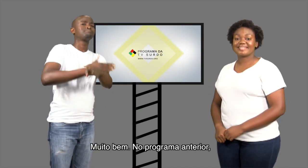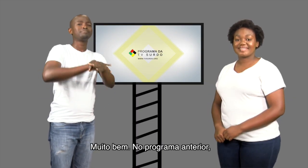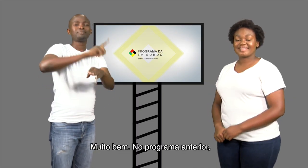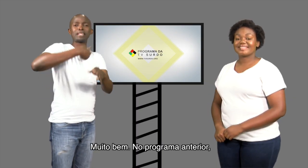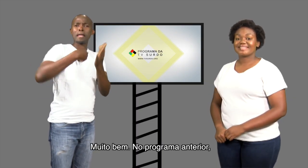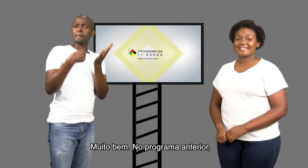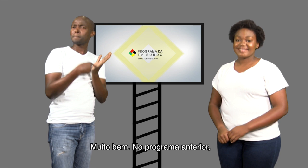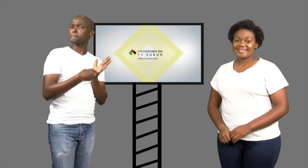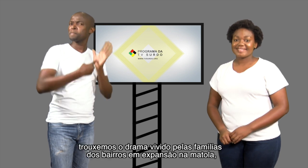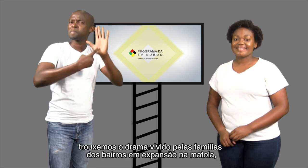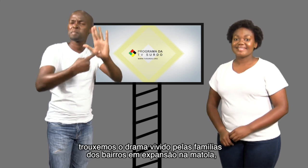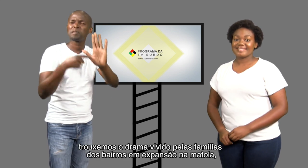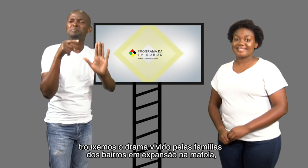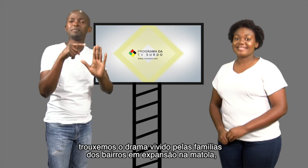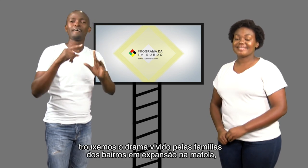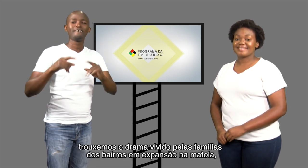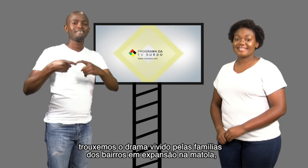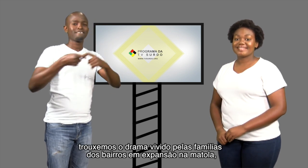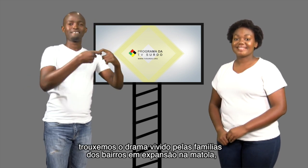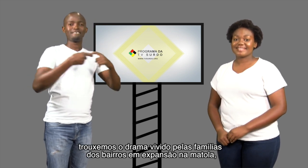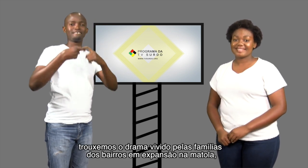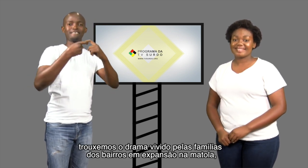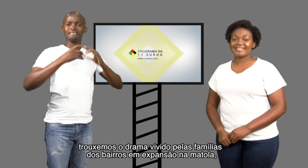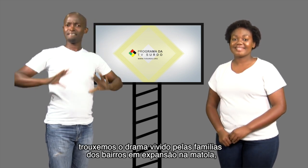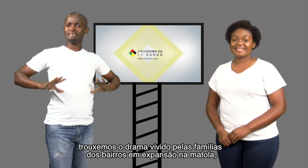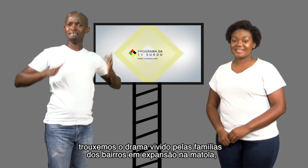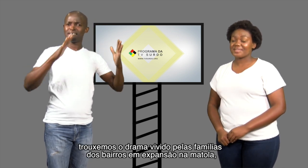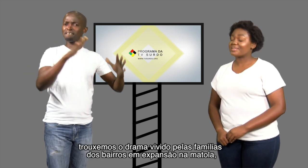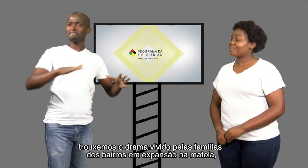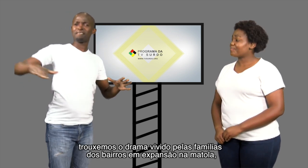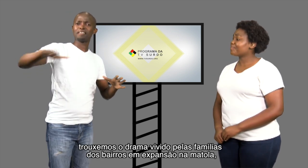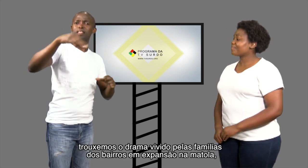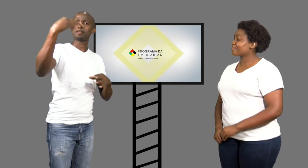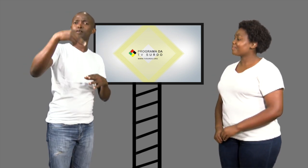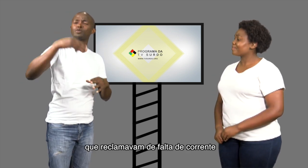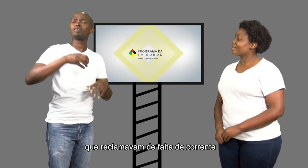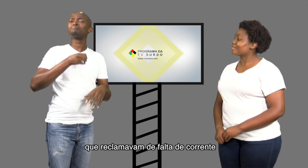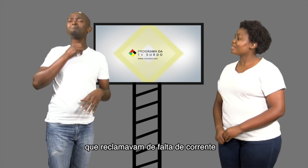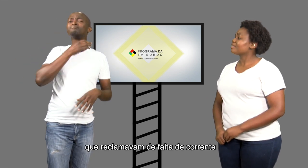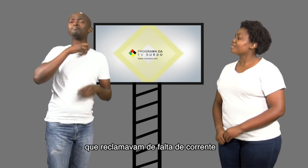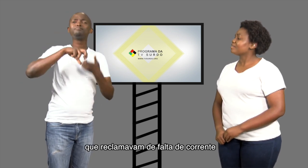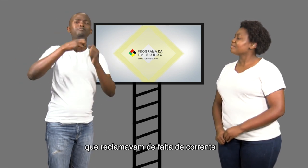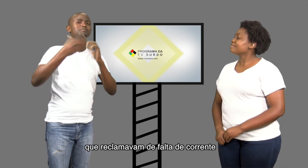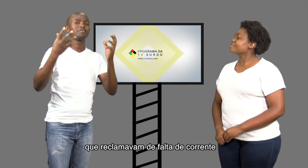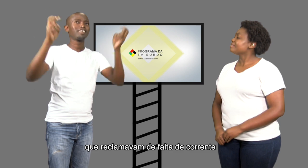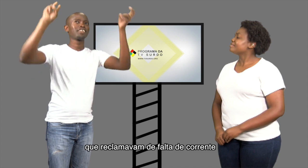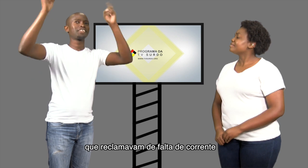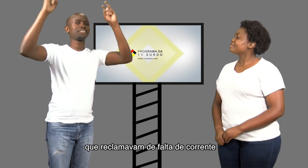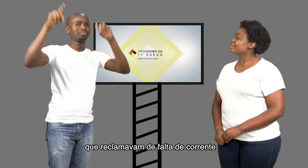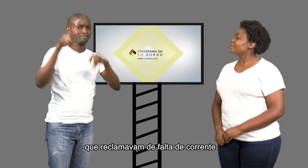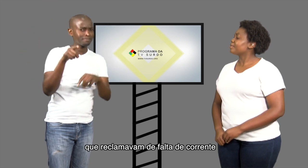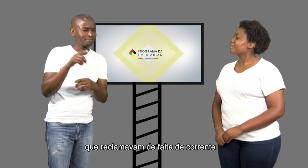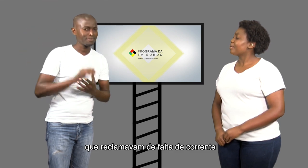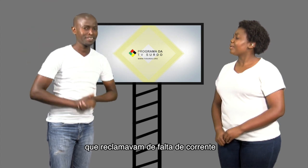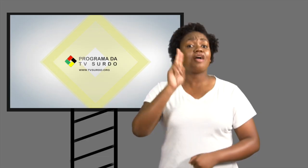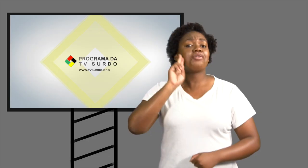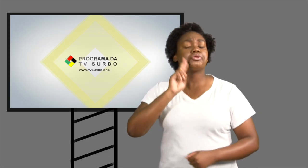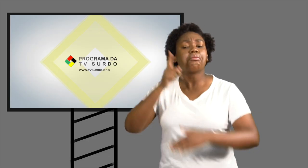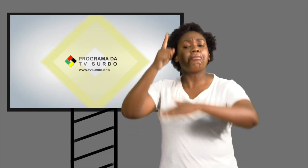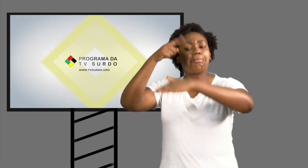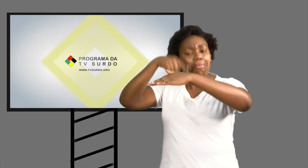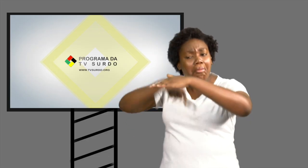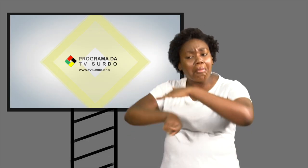anterior trouxemos o drama vivido pelas famílias dos bairros em expansão na Amatola, que reclamavam a falta de corrente.